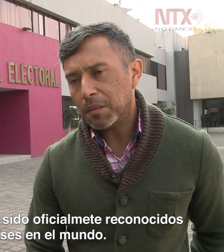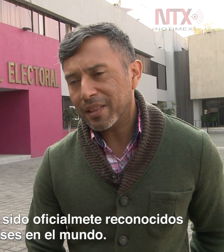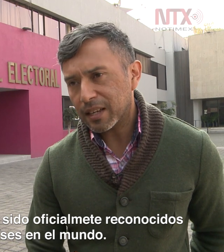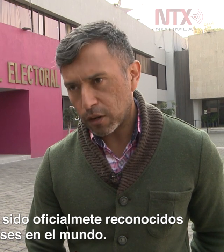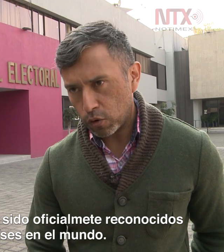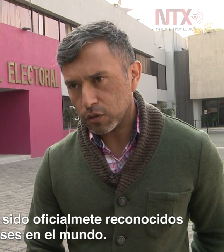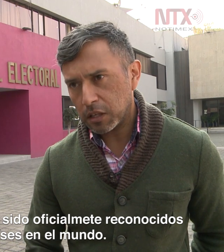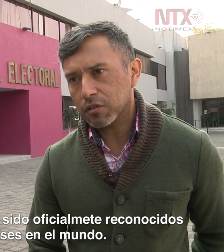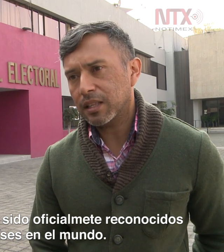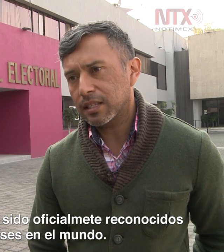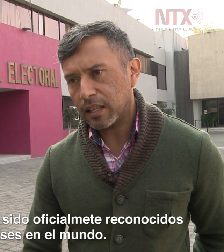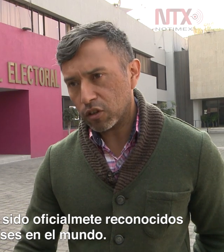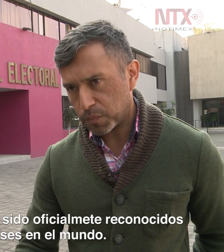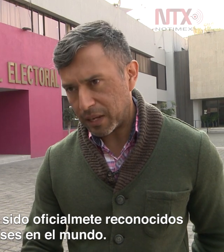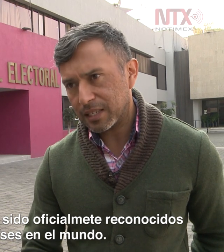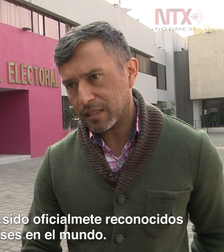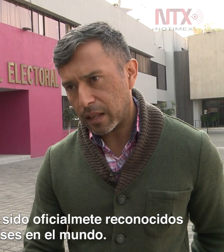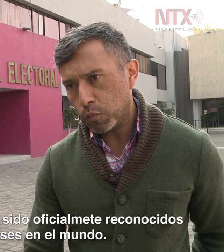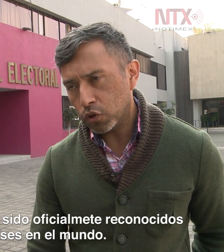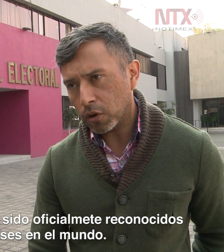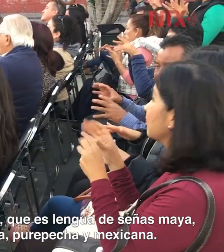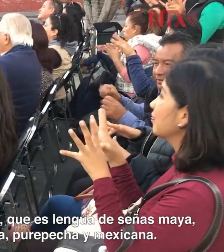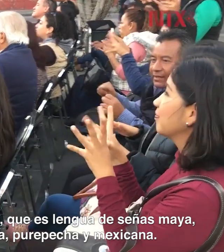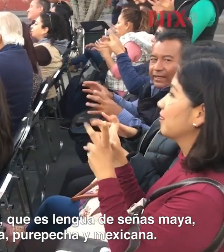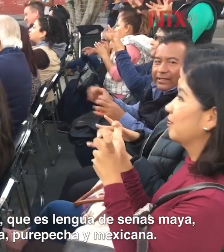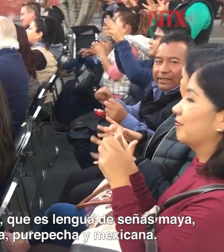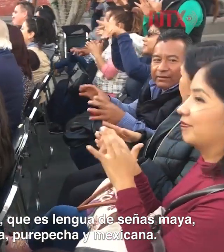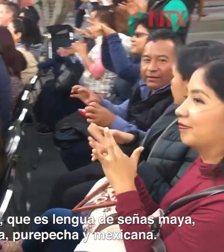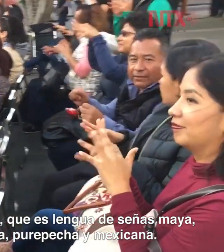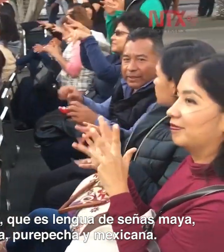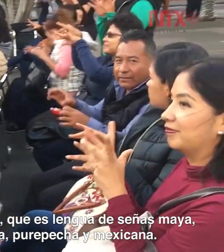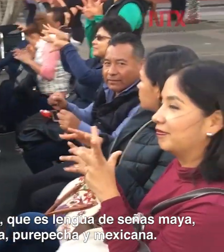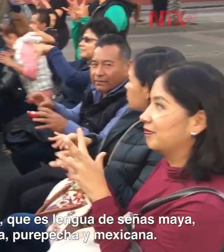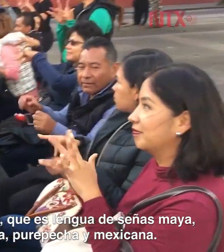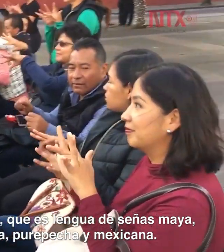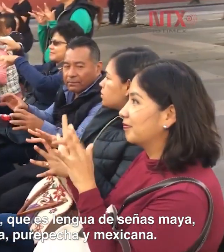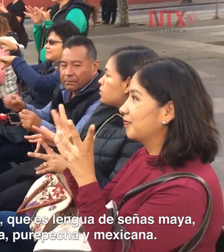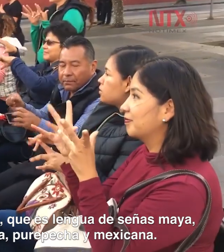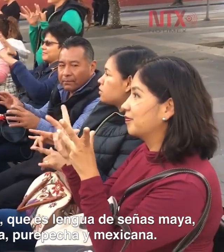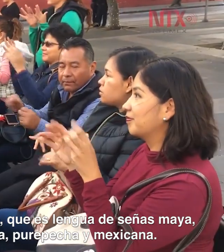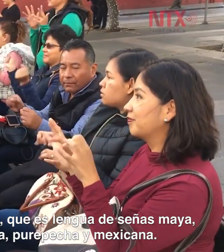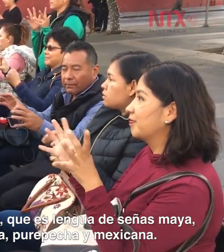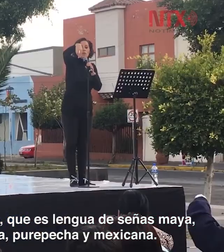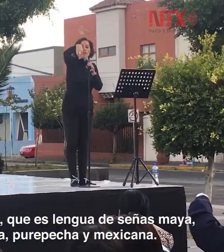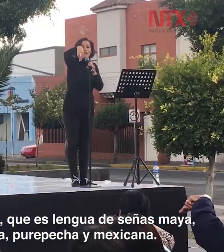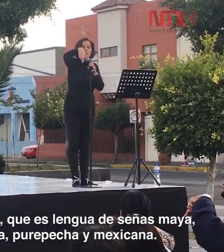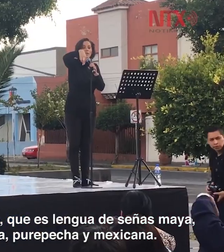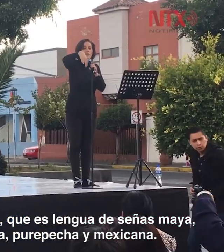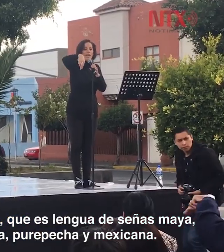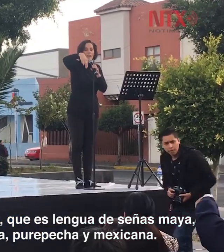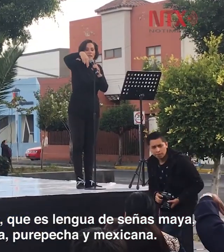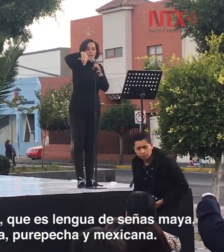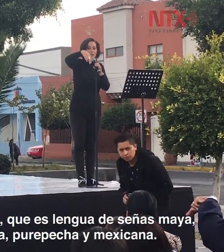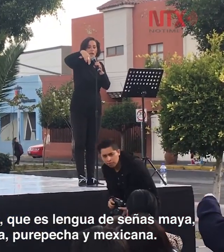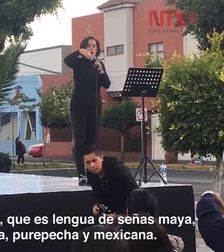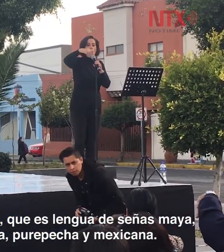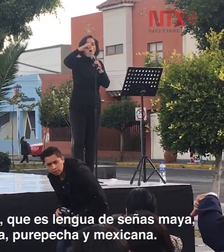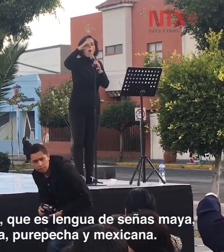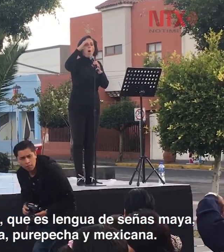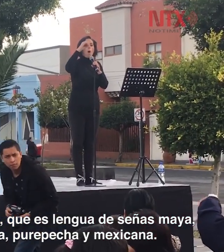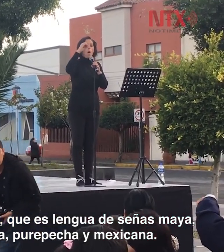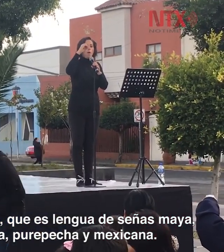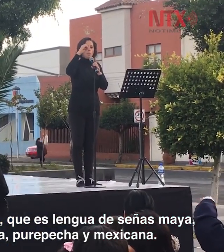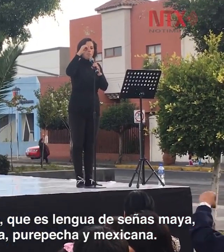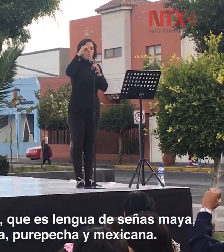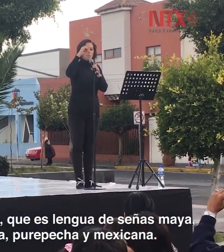sido oficialmente reconocidos en distintos países en el mundo. En México se conocen cuatro, que es lengua de señas maya, lengua de señas